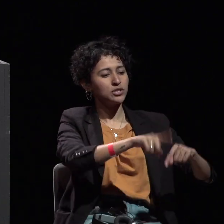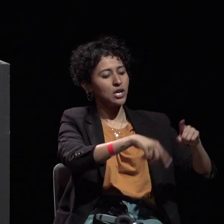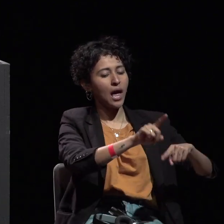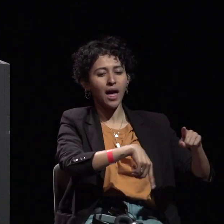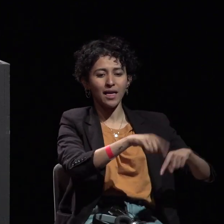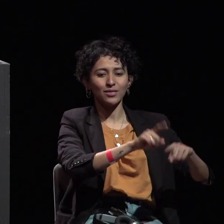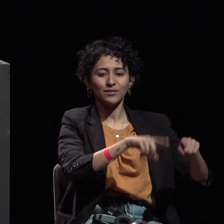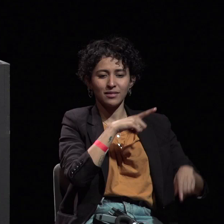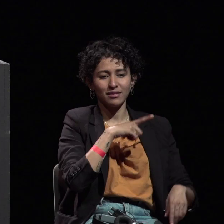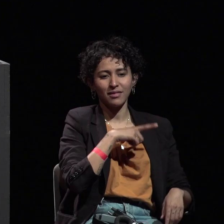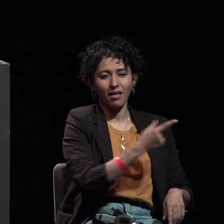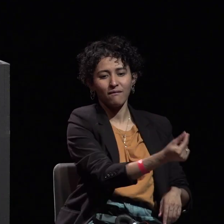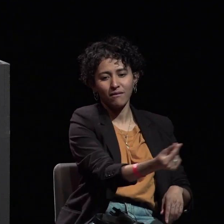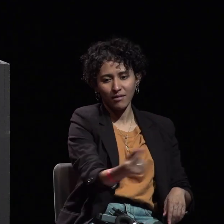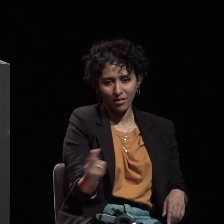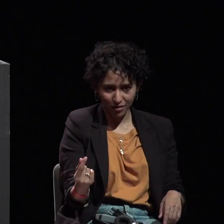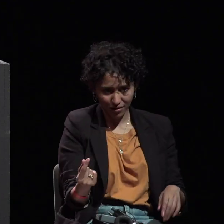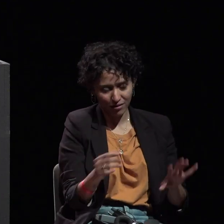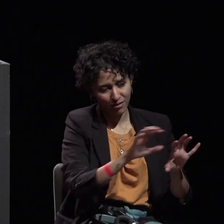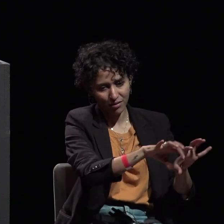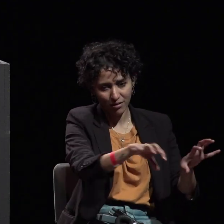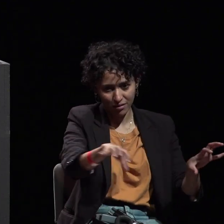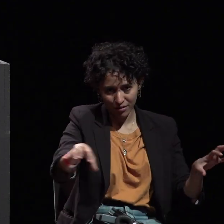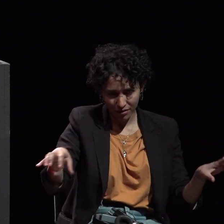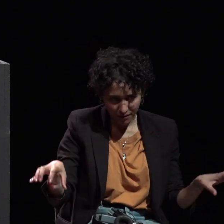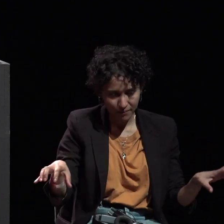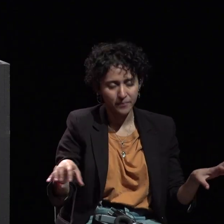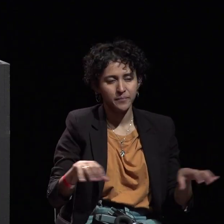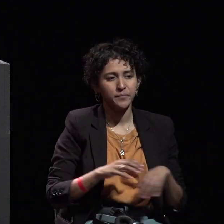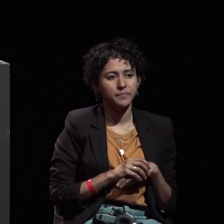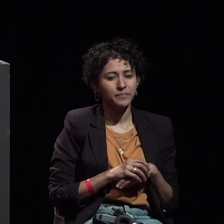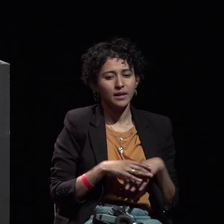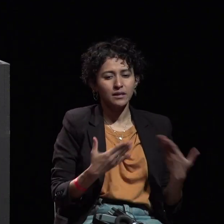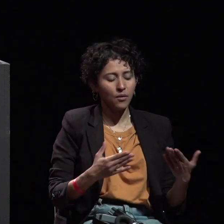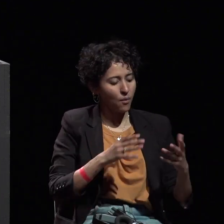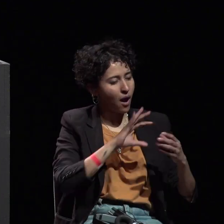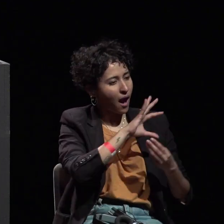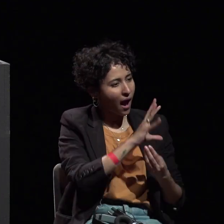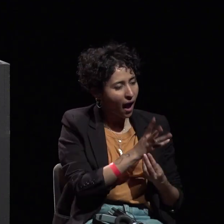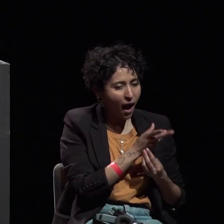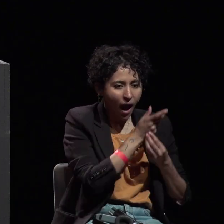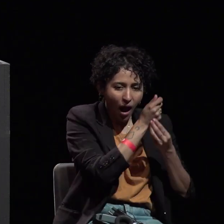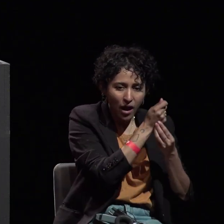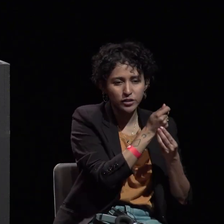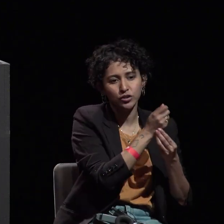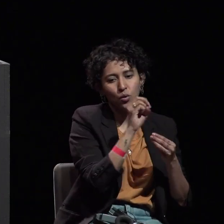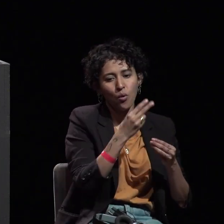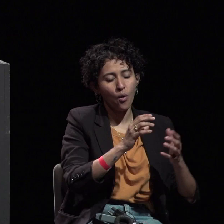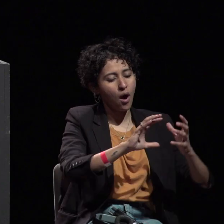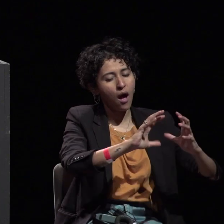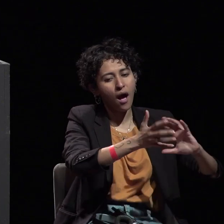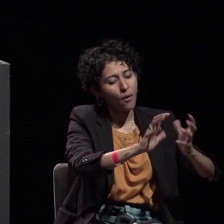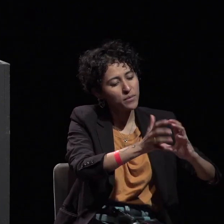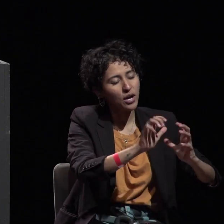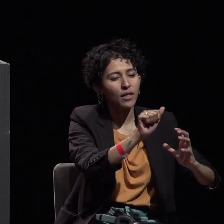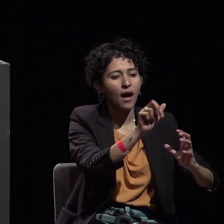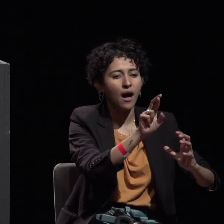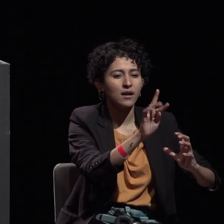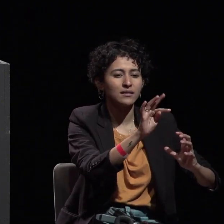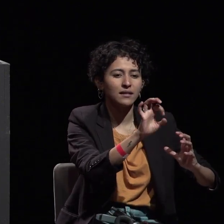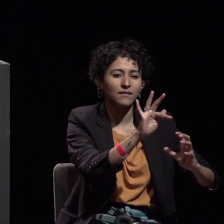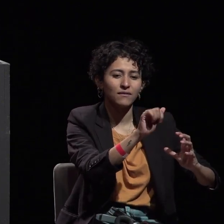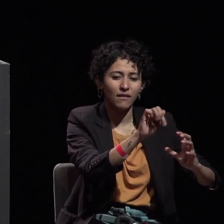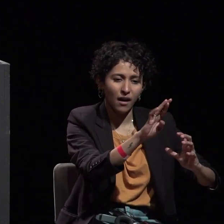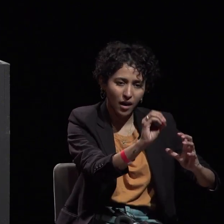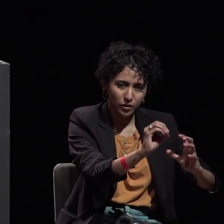princípio, não lhes pertencem. Arte, artefato, objeto etnográfico, enfim, todo esse conjunto de classificações, né. De maneira geral,